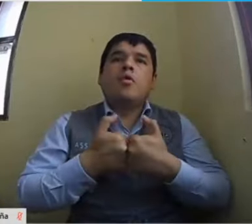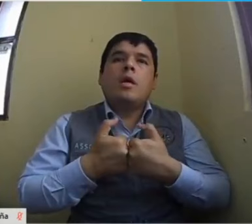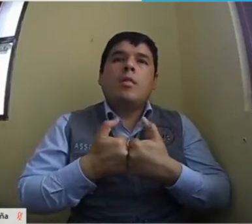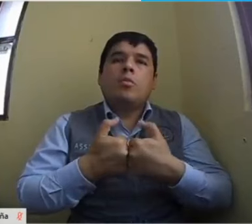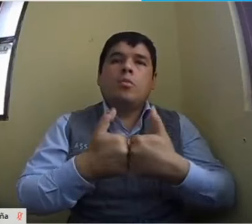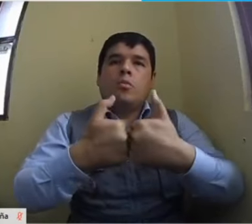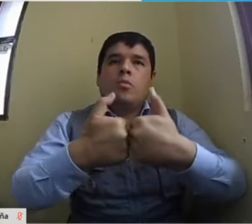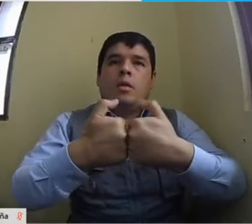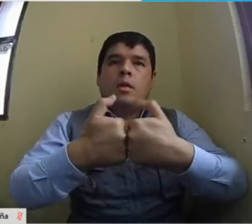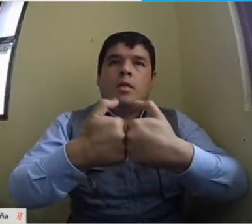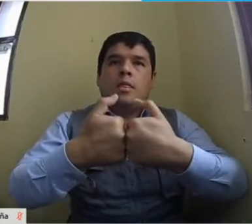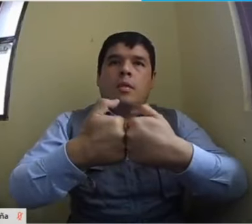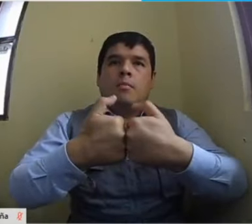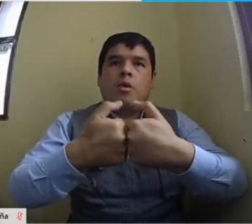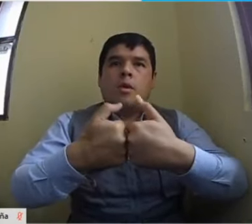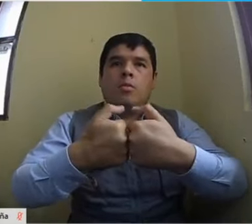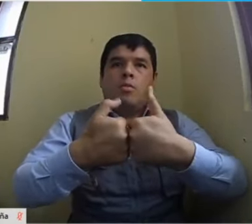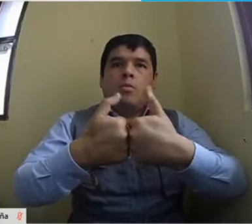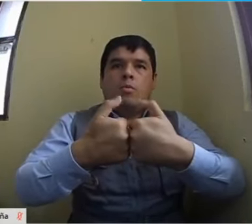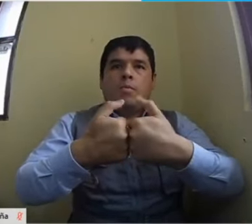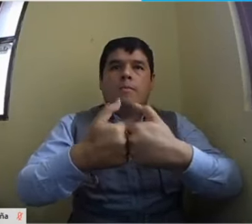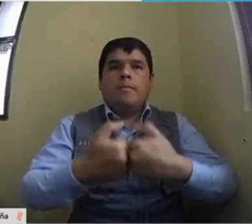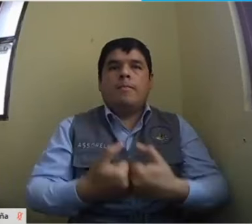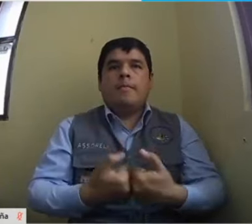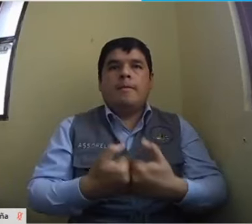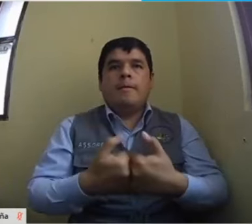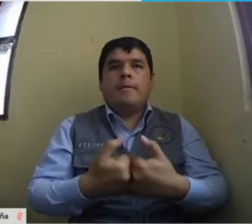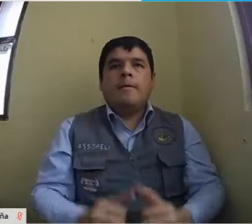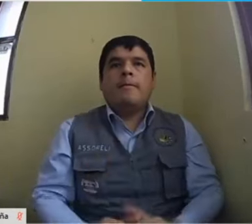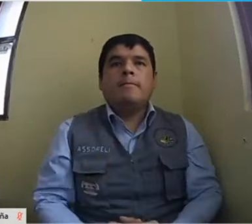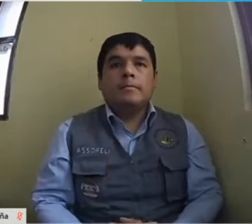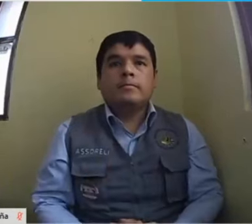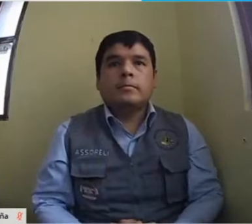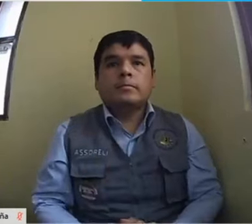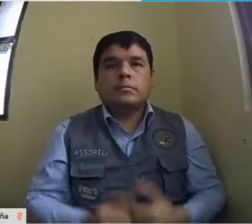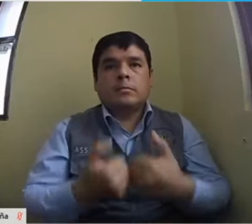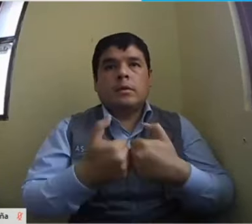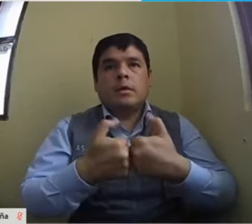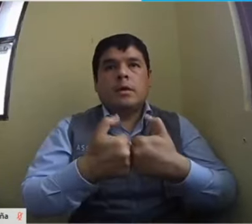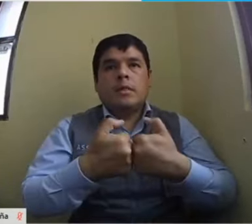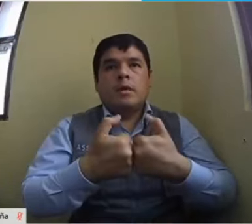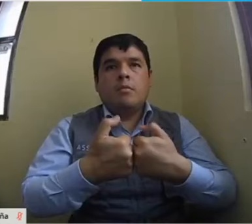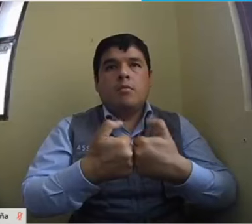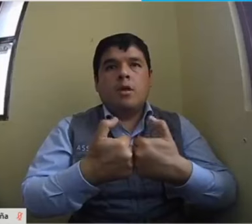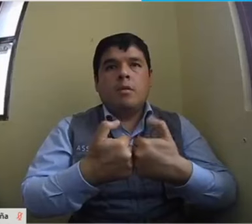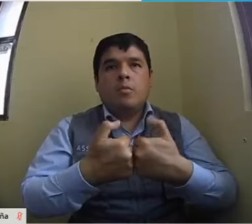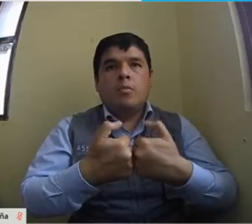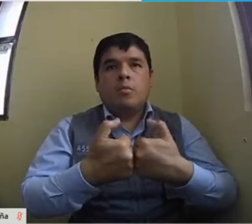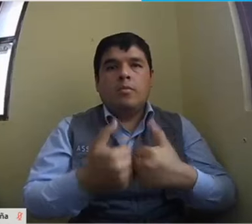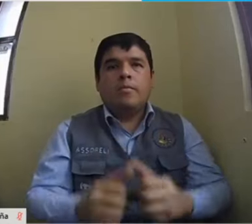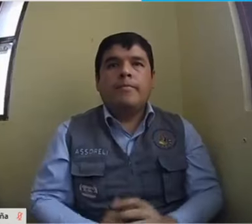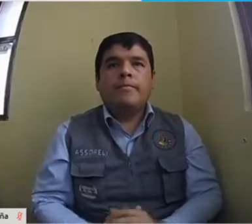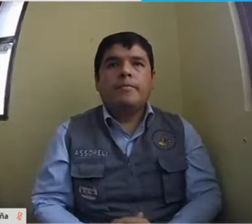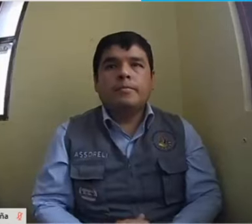enamorada, enamorado. Depende de la conversación para usar la seña, ¿no? Él está enamorado, sería solo esa